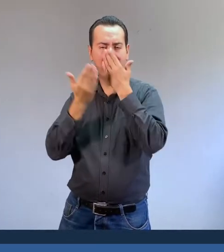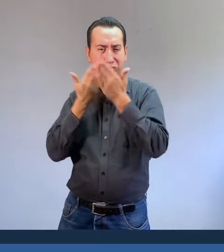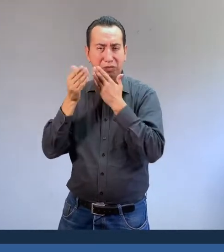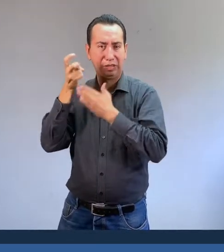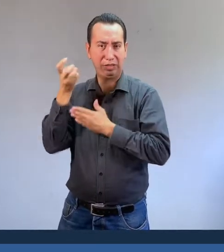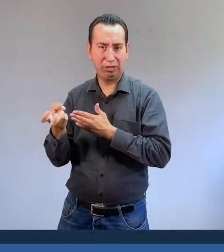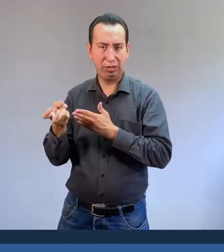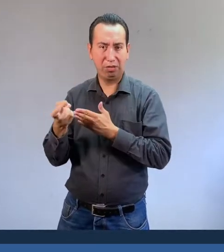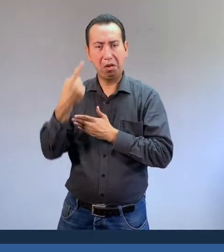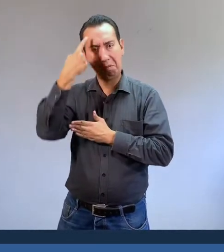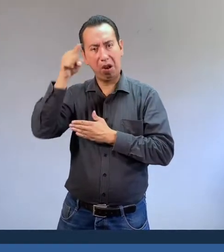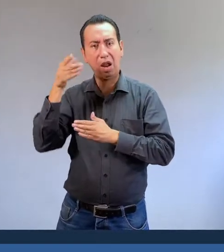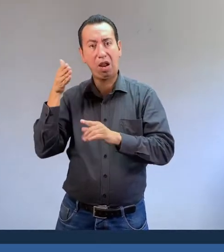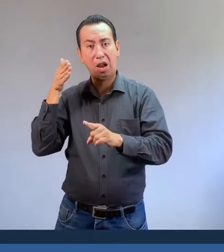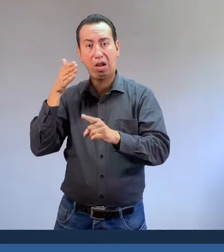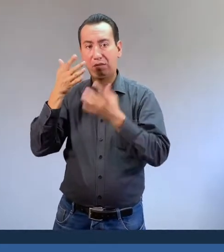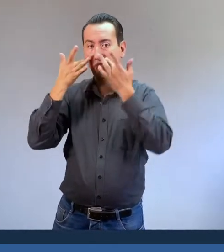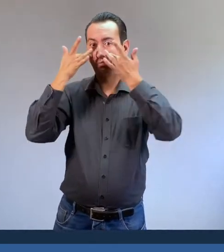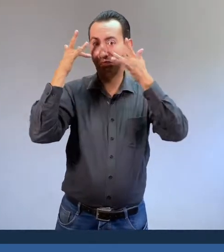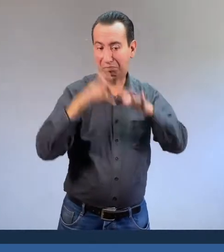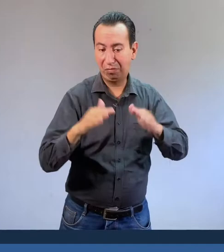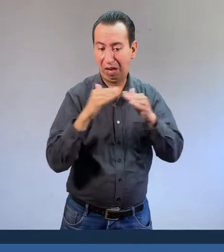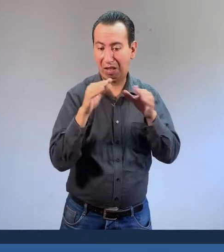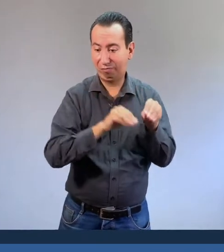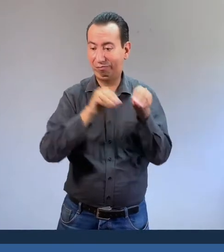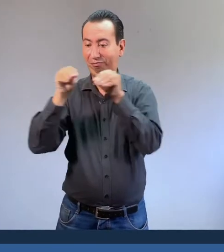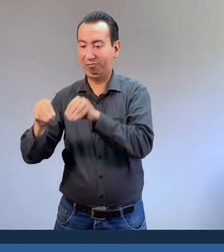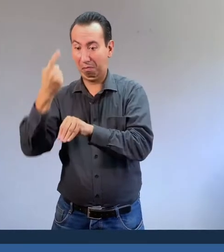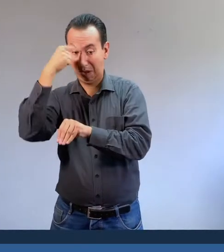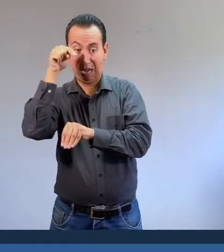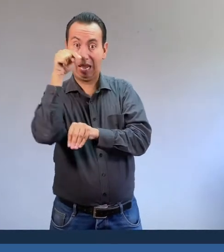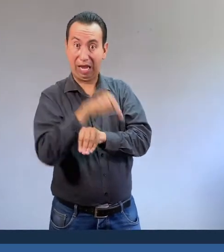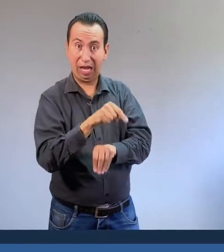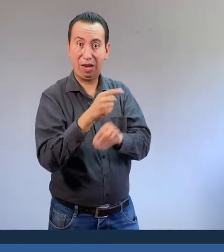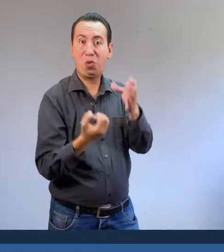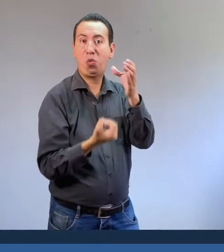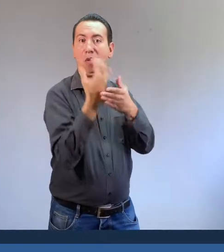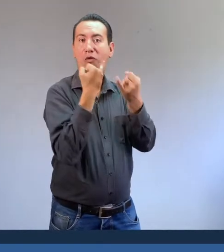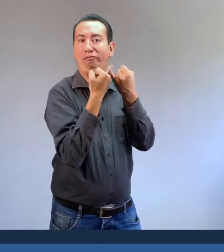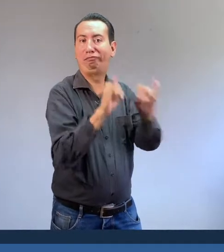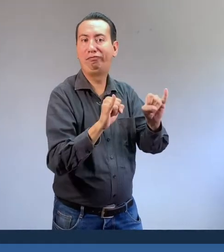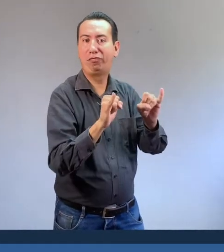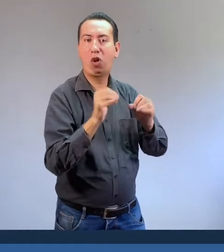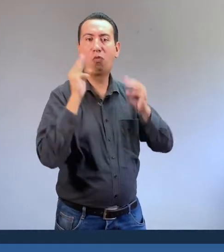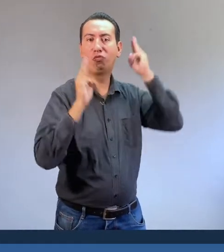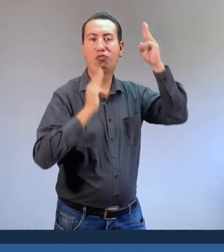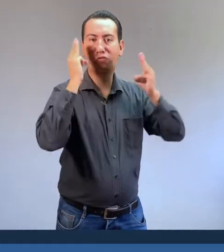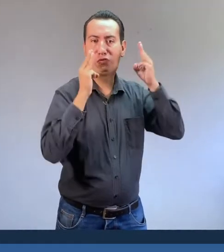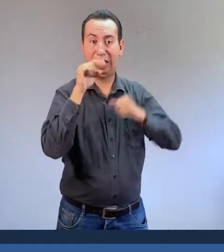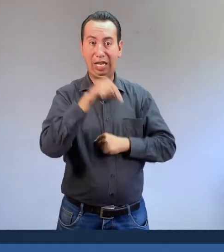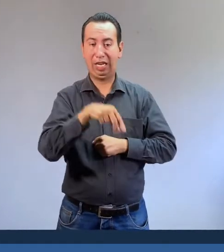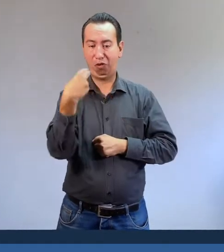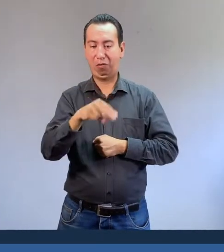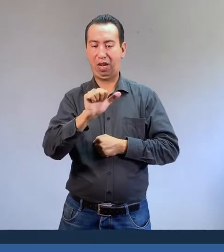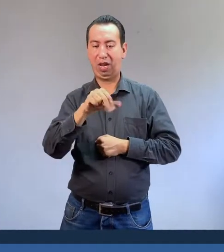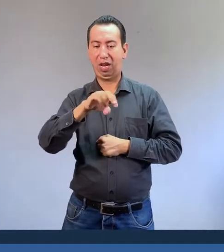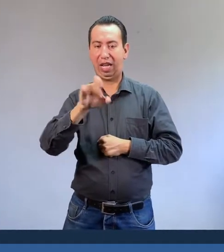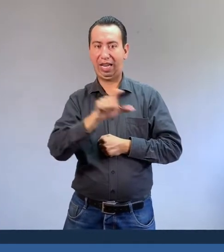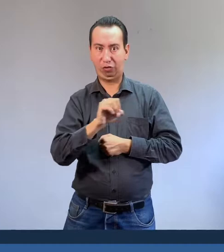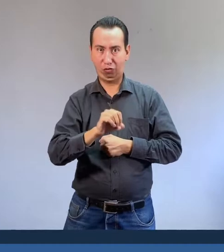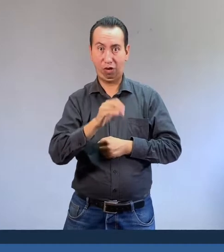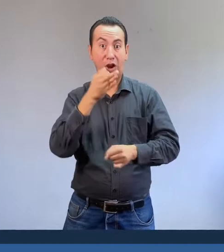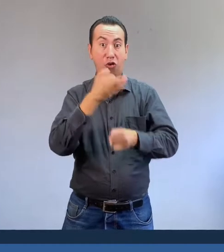objetivo fue dejar su hogar para convertirlo en museo. Actualmente, el nuevo espacio conocido como Anexo es utilizado